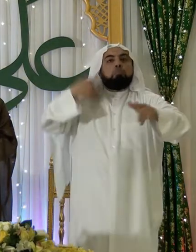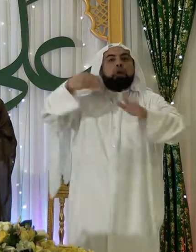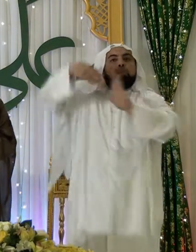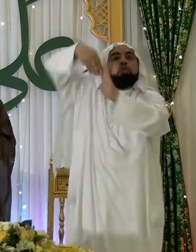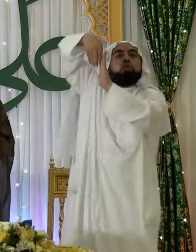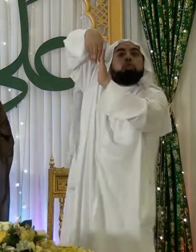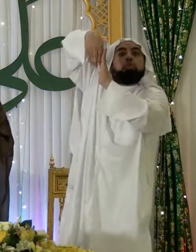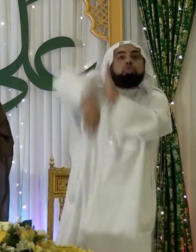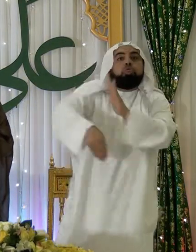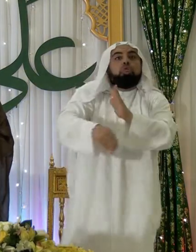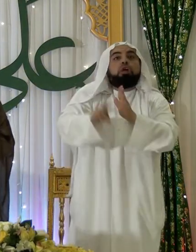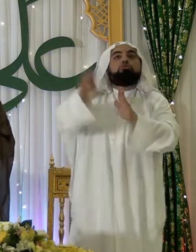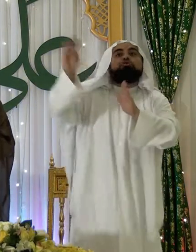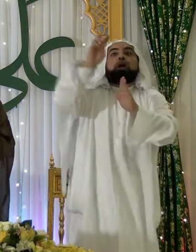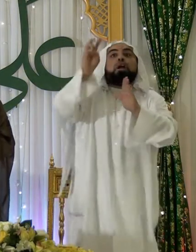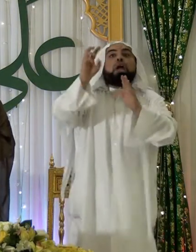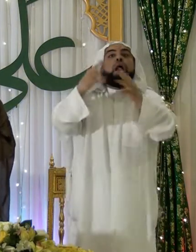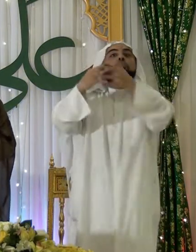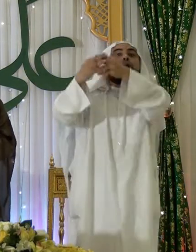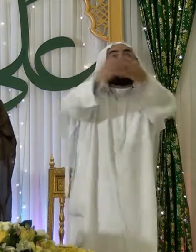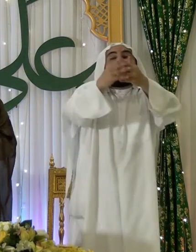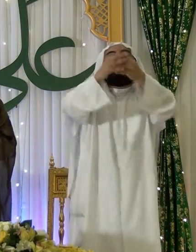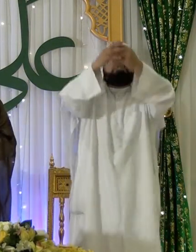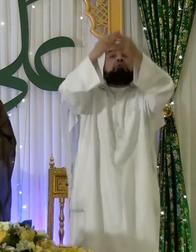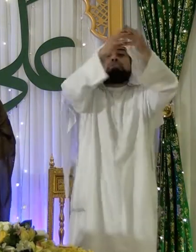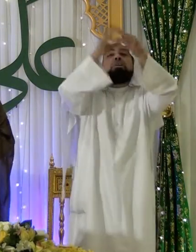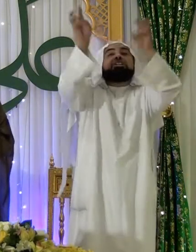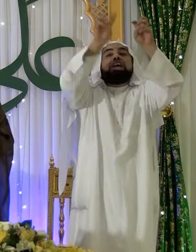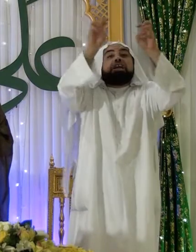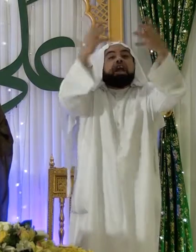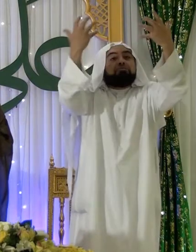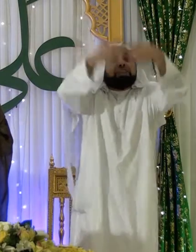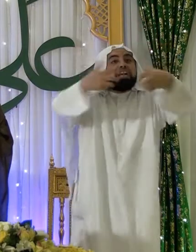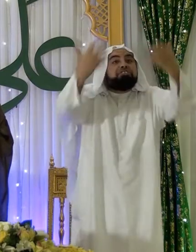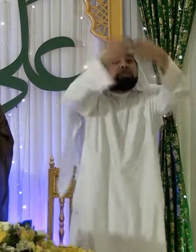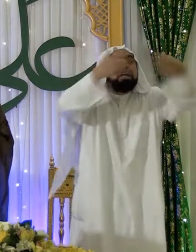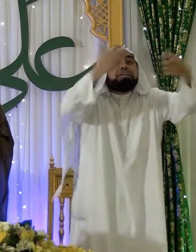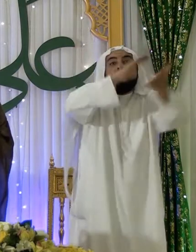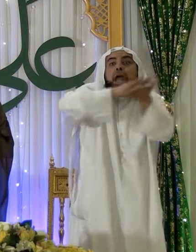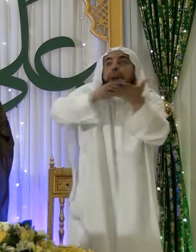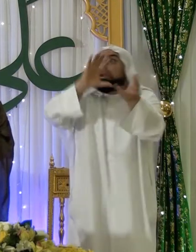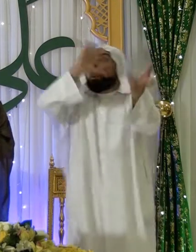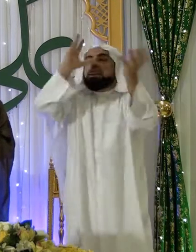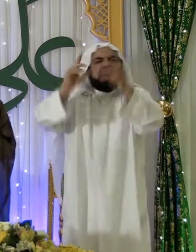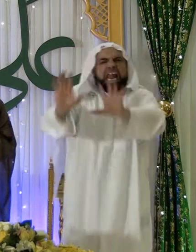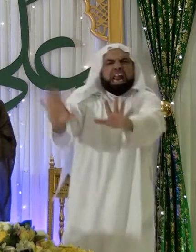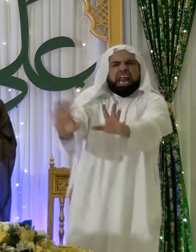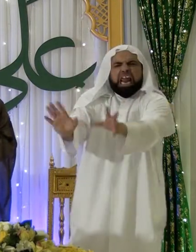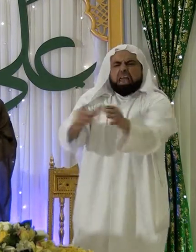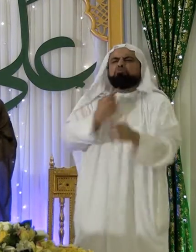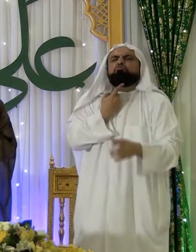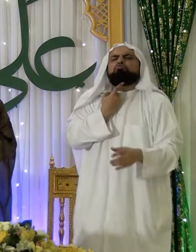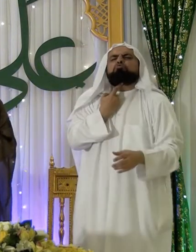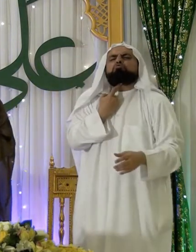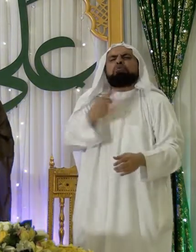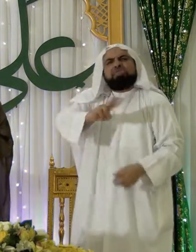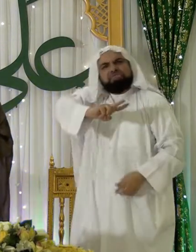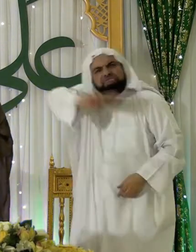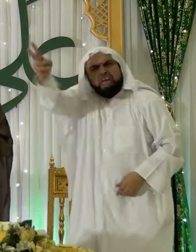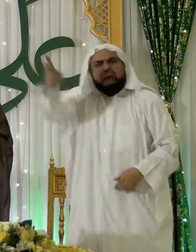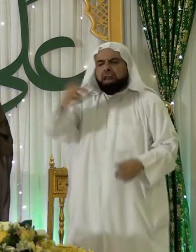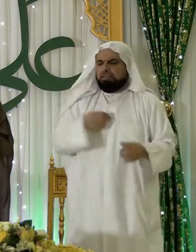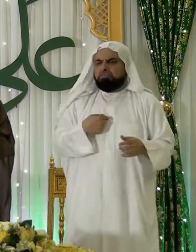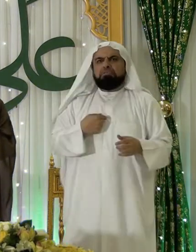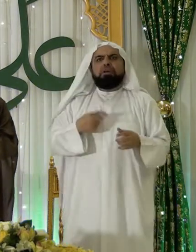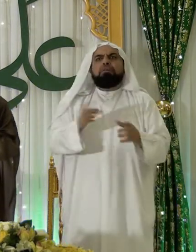ويديرها أحسن إدارة ويجعلها مستمرة بكمالها وقوتها.